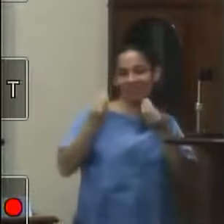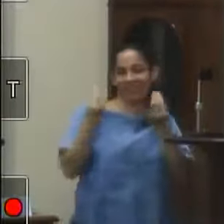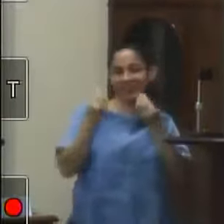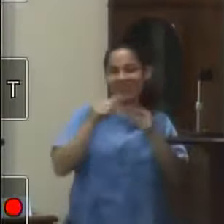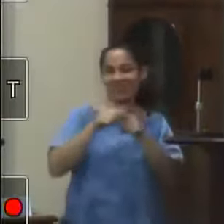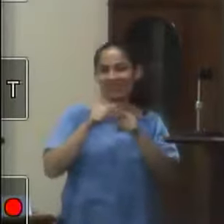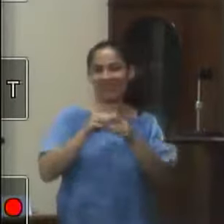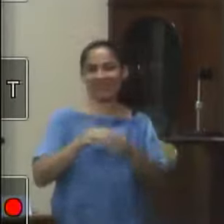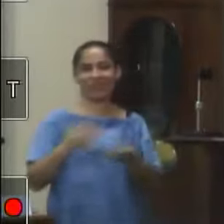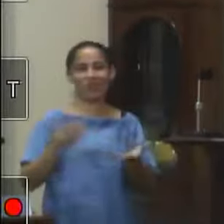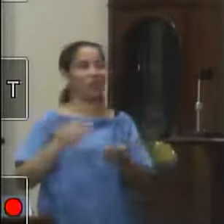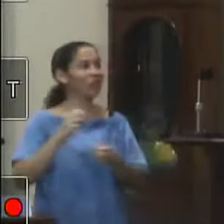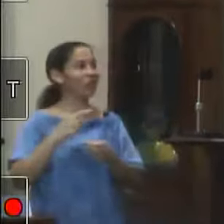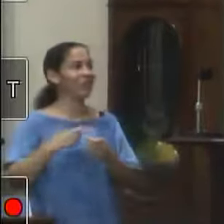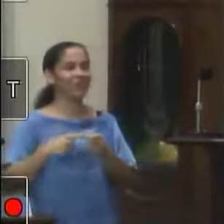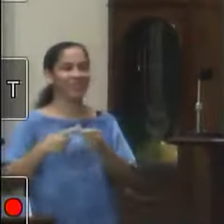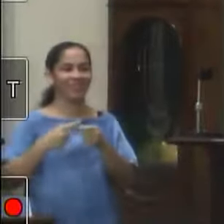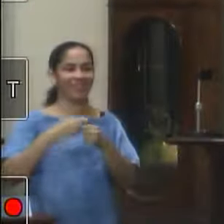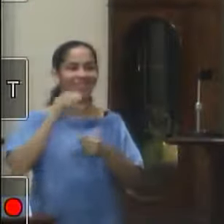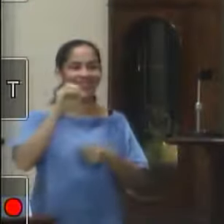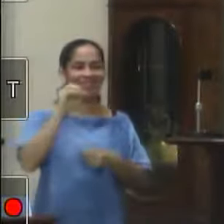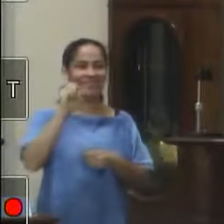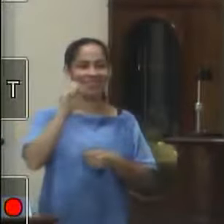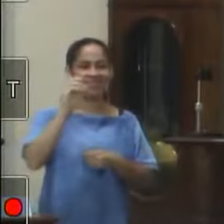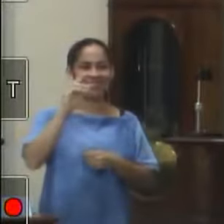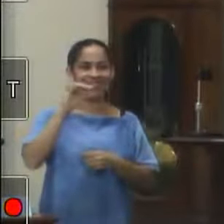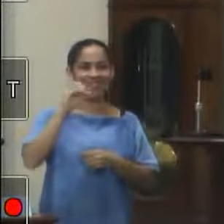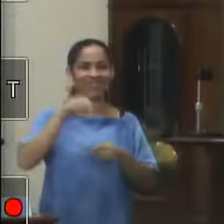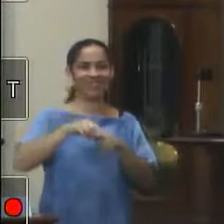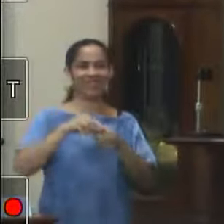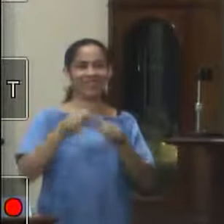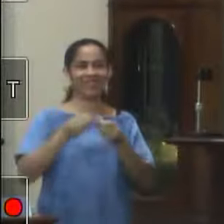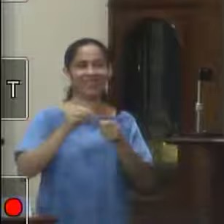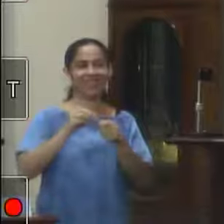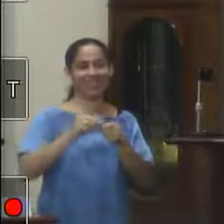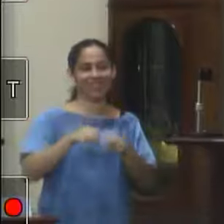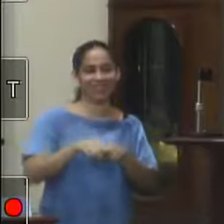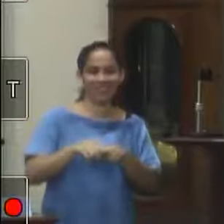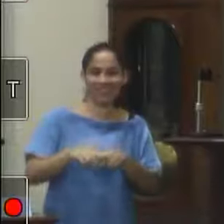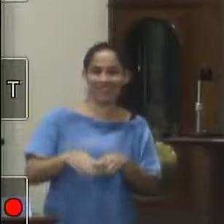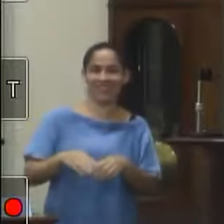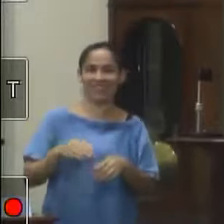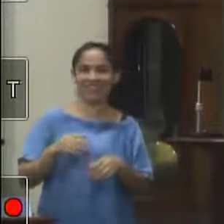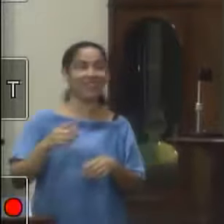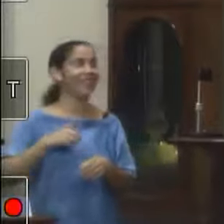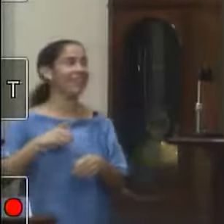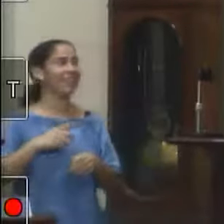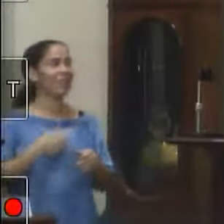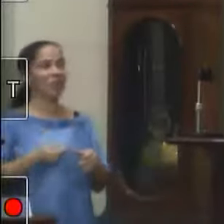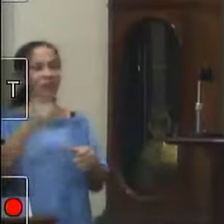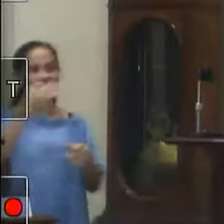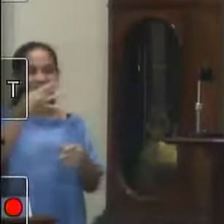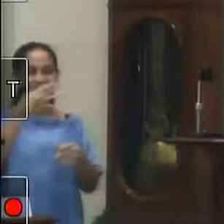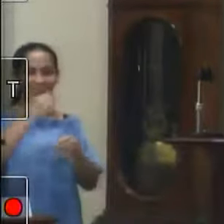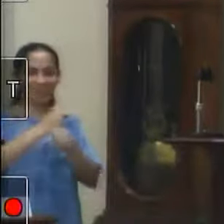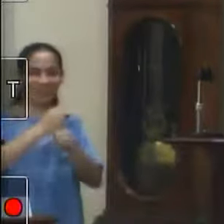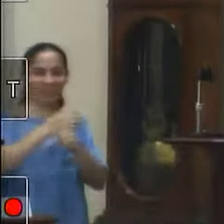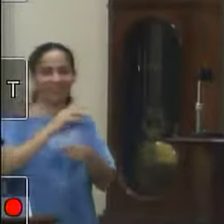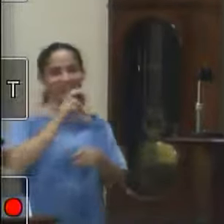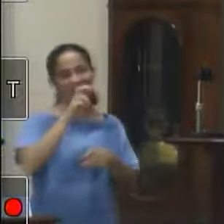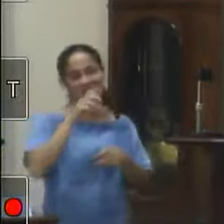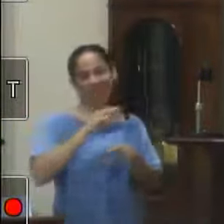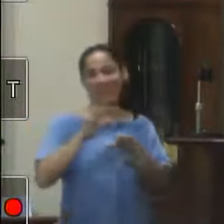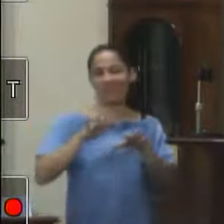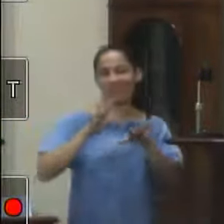lá hoje o Osório. O Osório, o Vicente conseguiu aquele recurso, aquilo demorou quase 4 anos ou 5 anos, aquilo trouxe